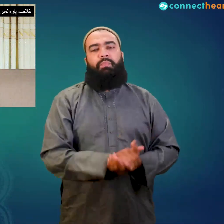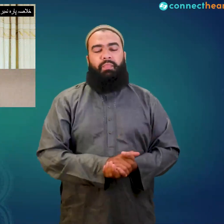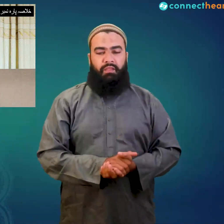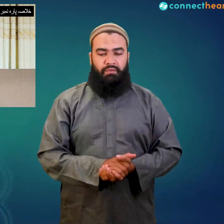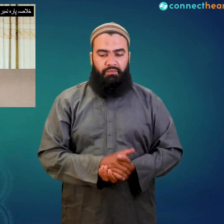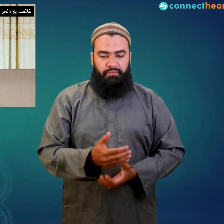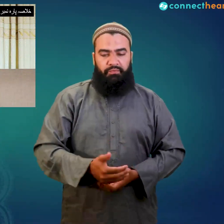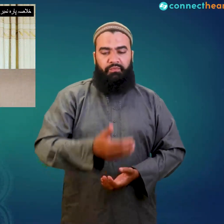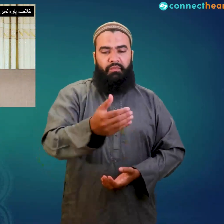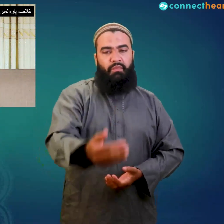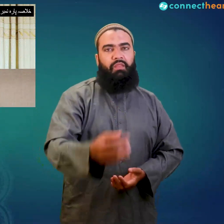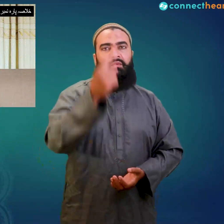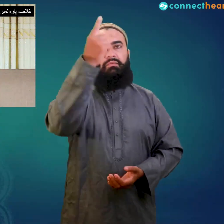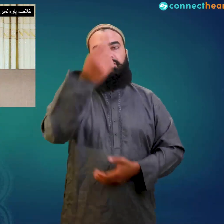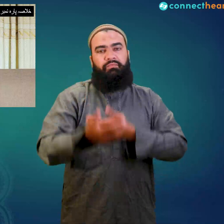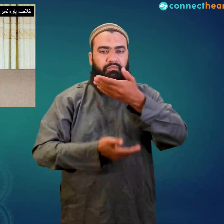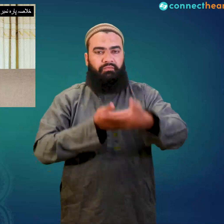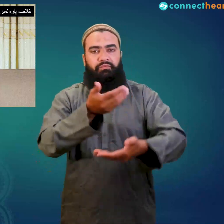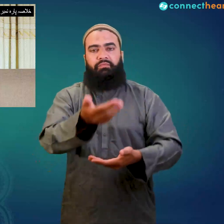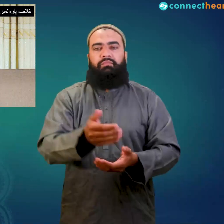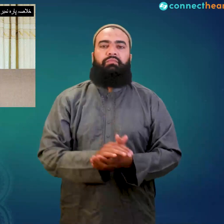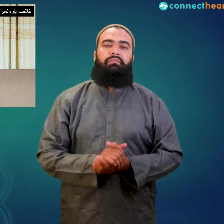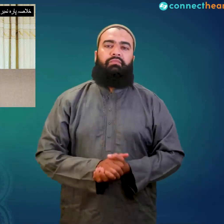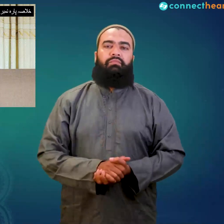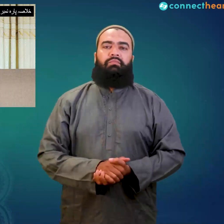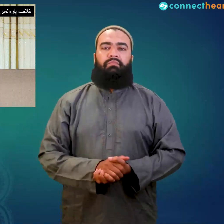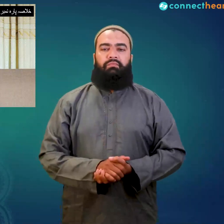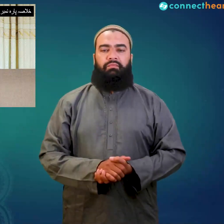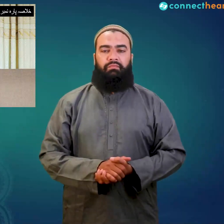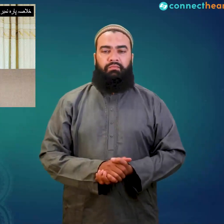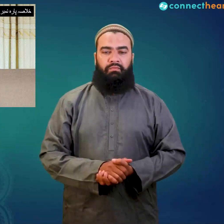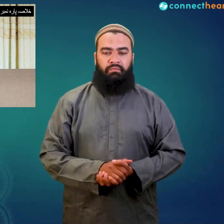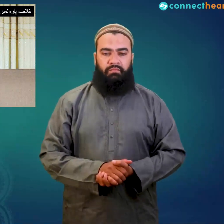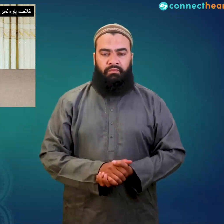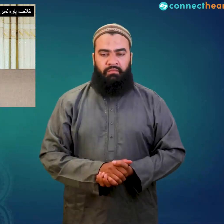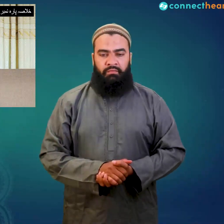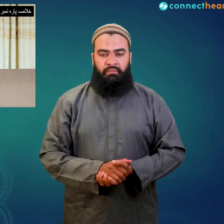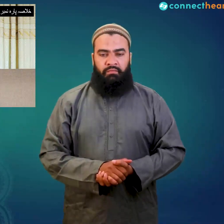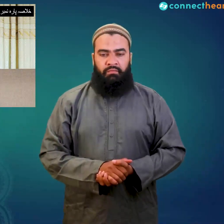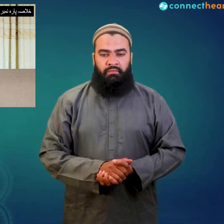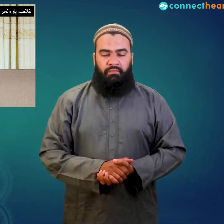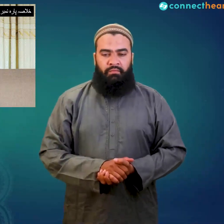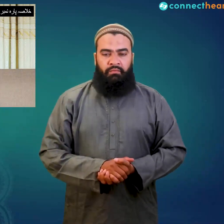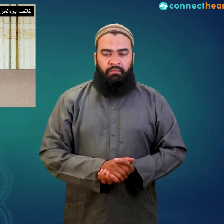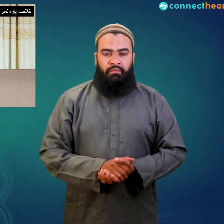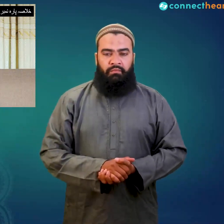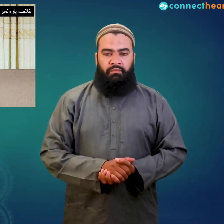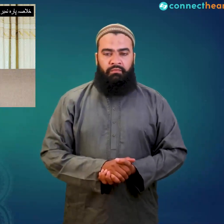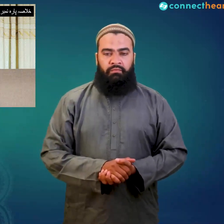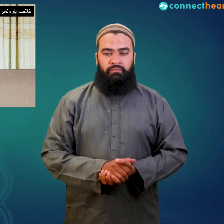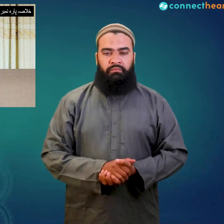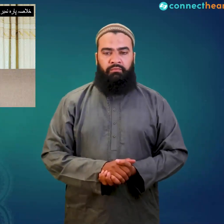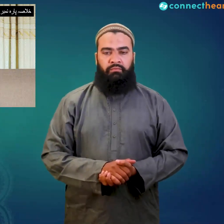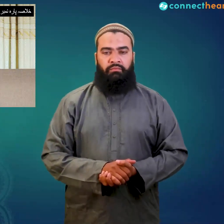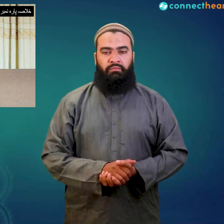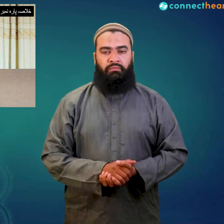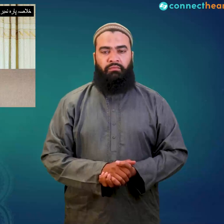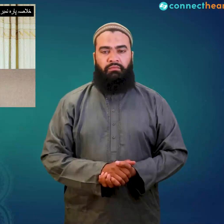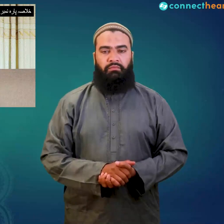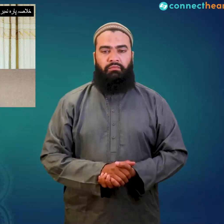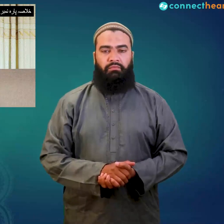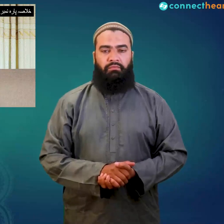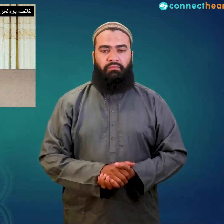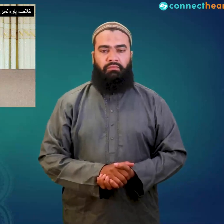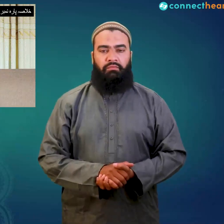رکوع نمبر 10، آیت نمبر 62، وَيَوْمَ يُنَادِيهِمْ فَيَقُولُ أَيْنَ شُرَكَائِيَ